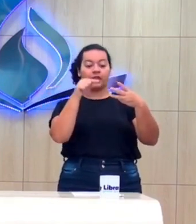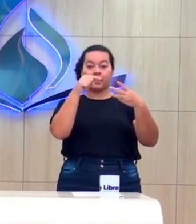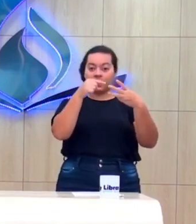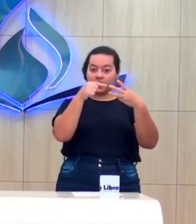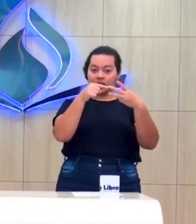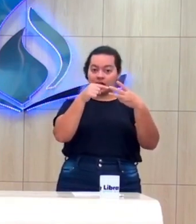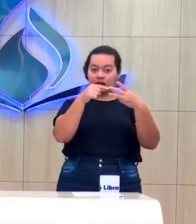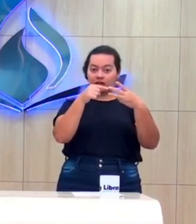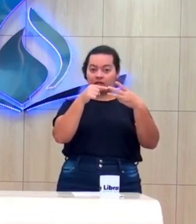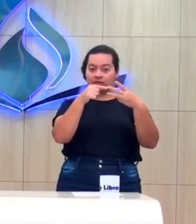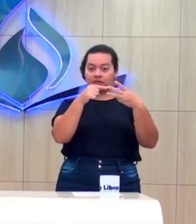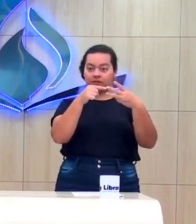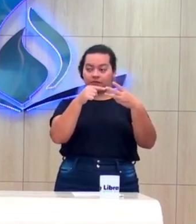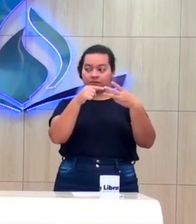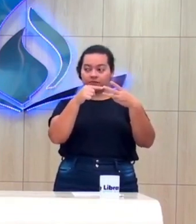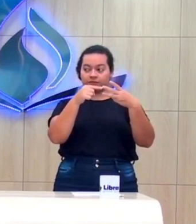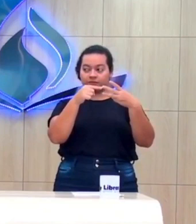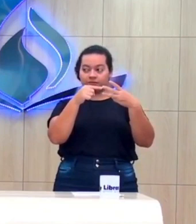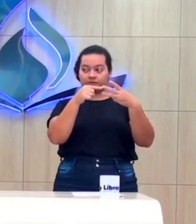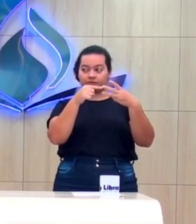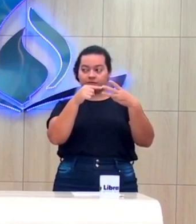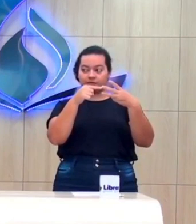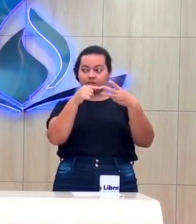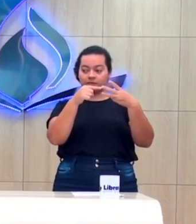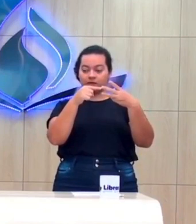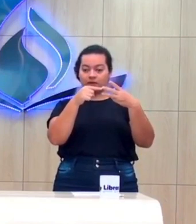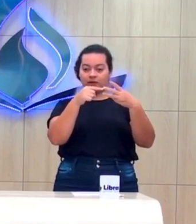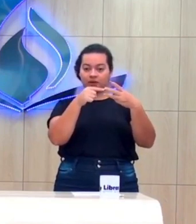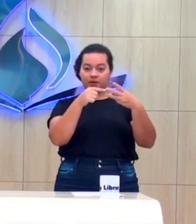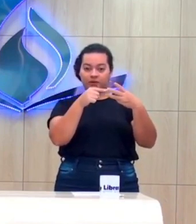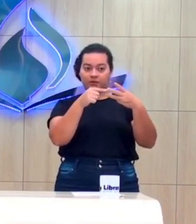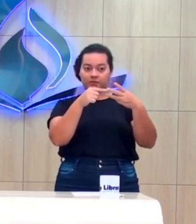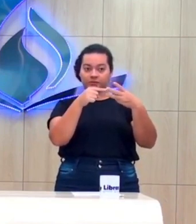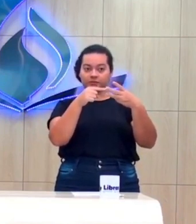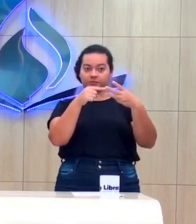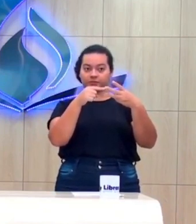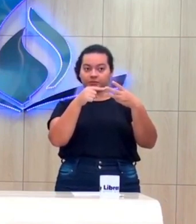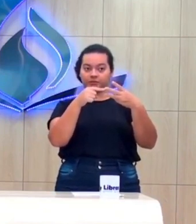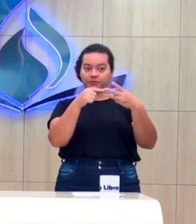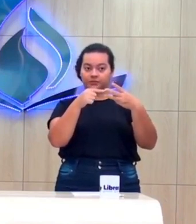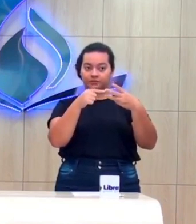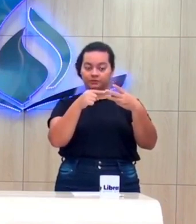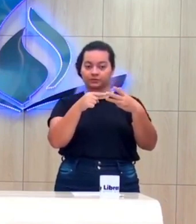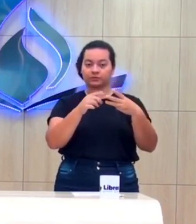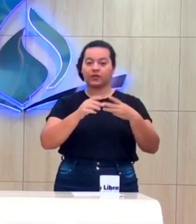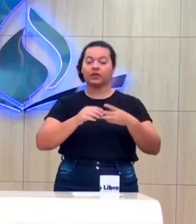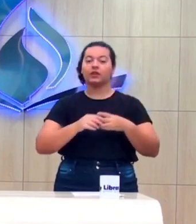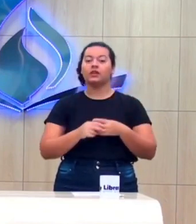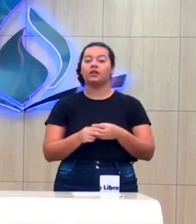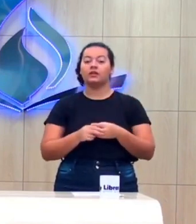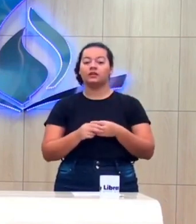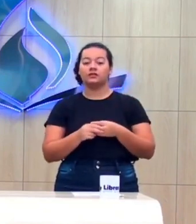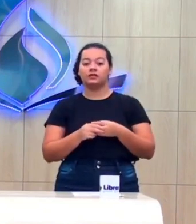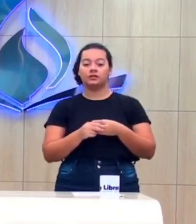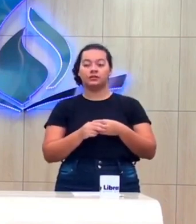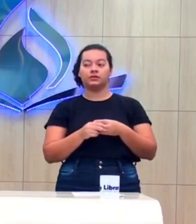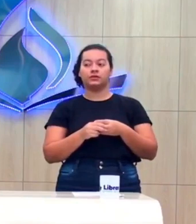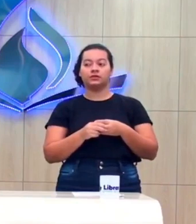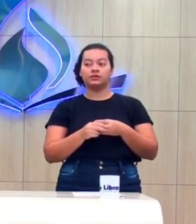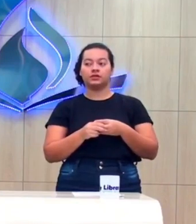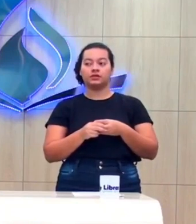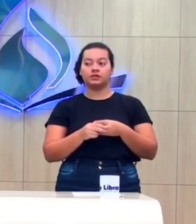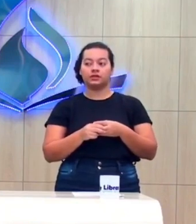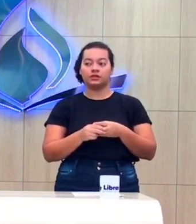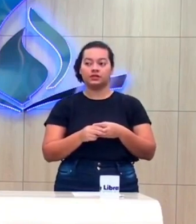ser diretora de políticas públicas ligada à educação bilíngue dos surdos